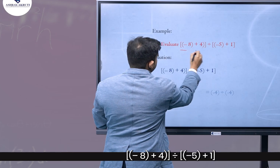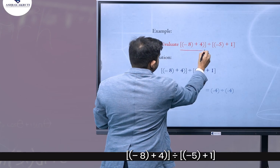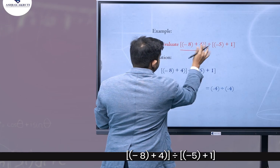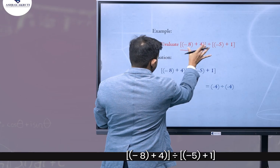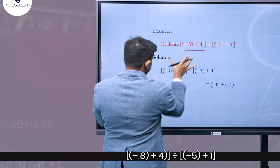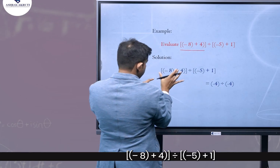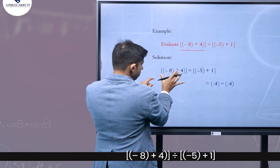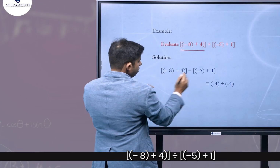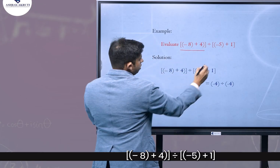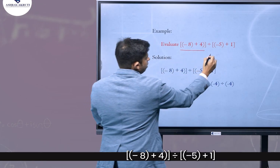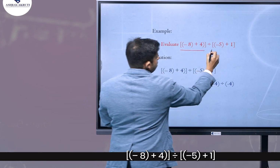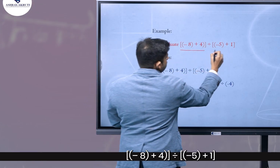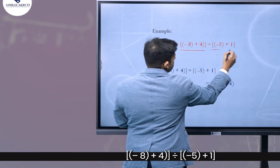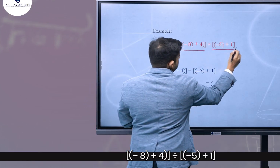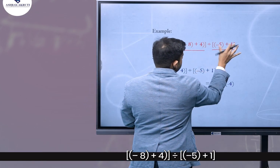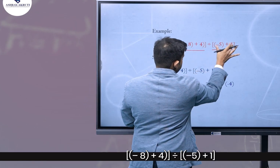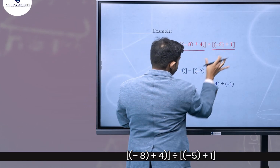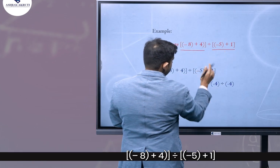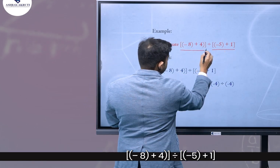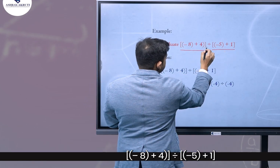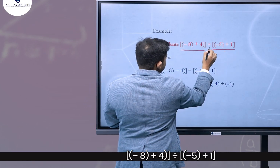-8 + 4 डिवाइड बाय -5 + 1